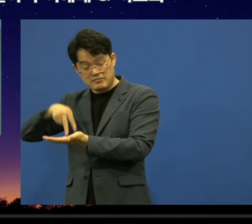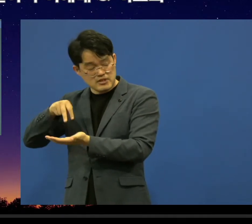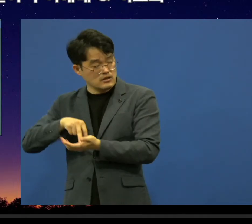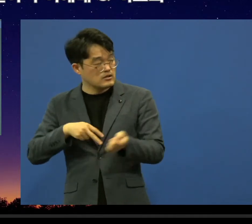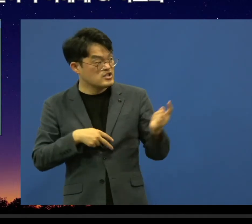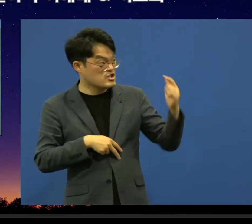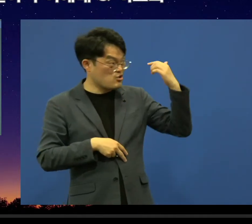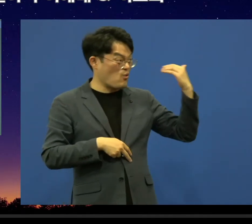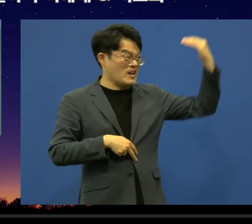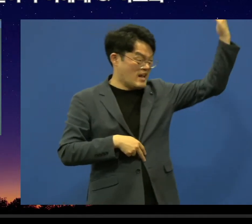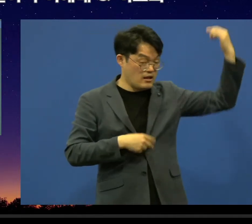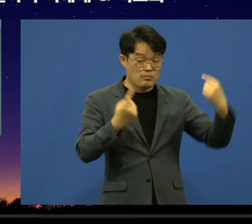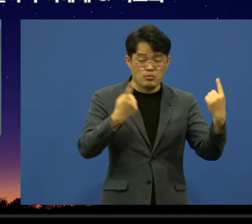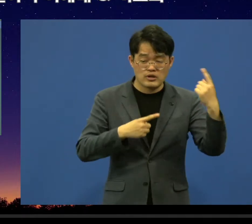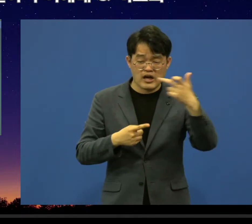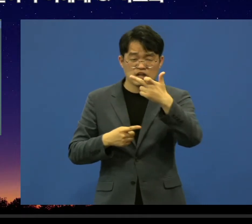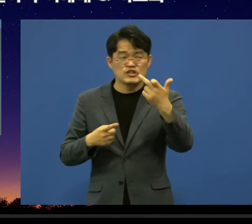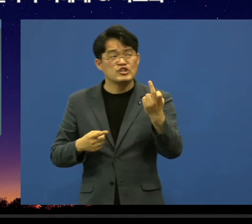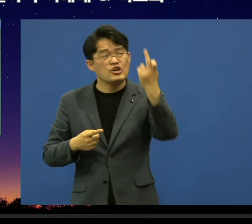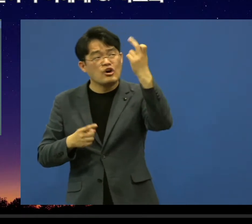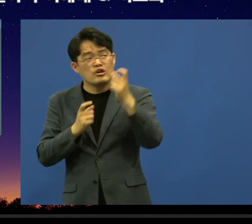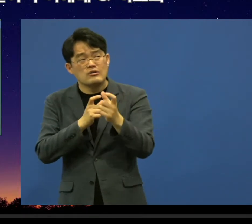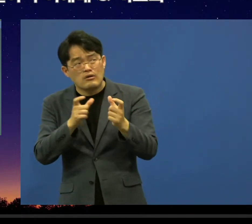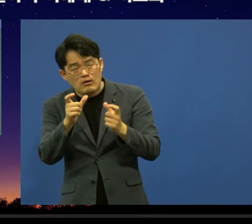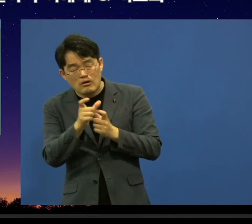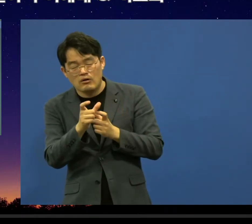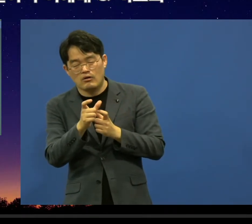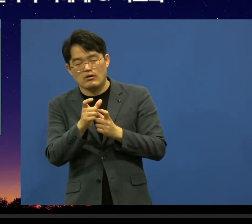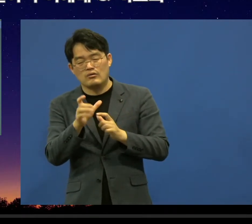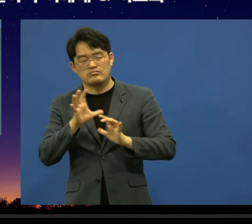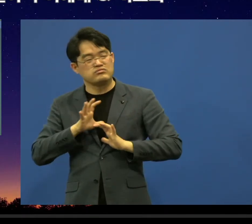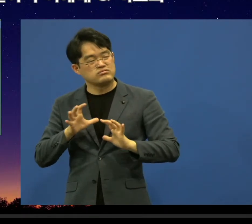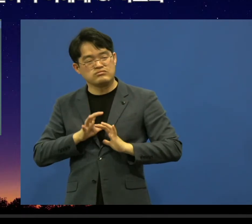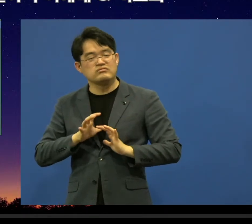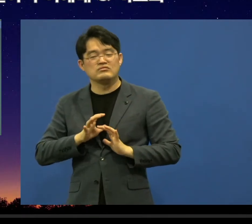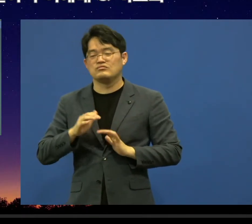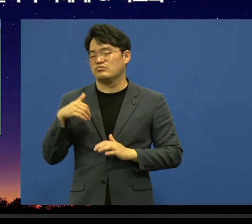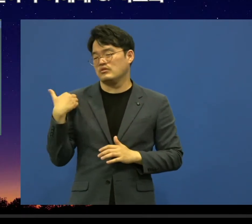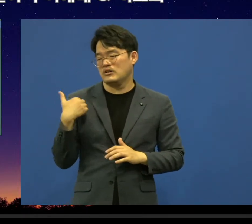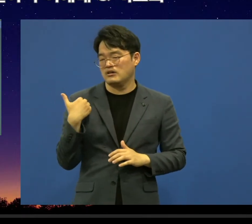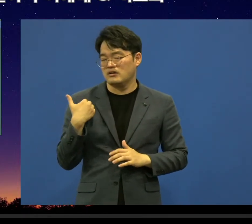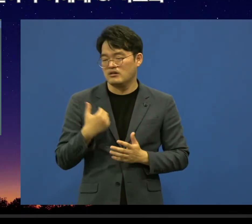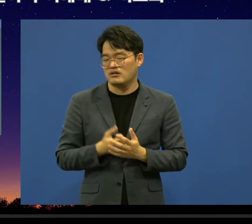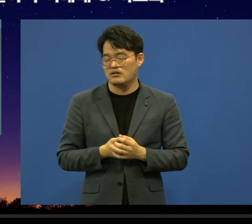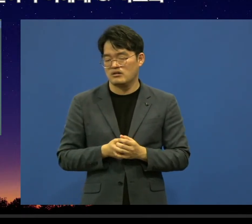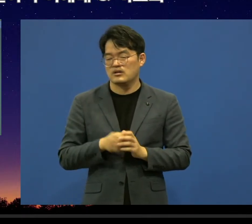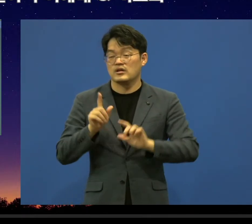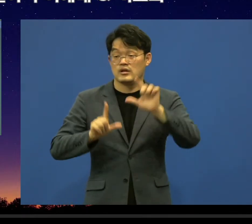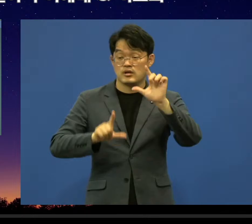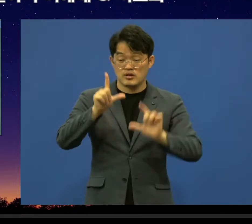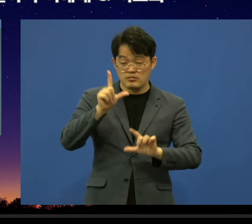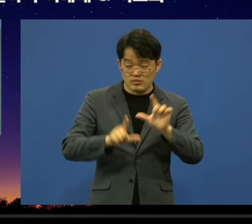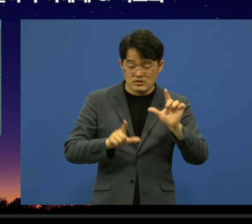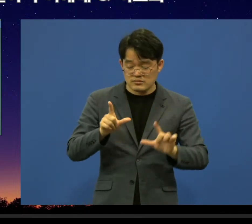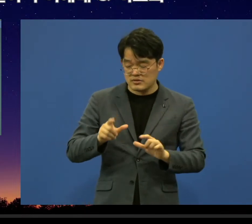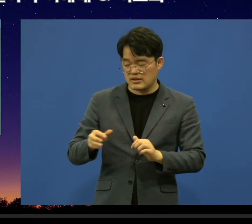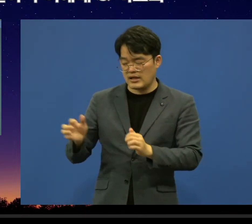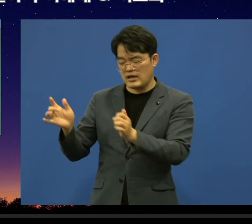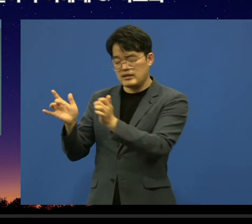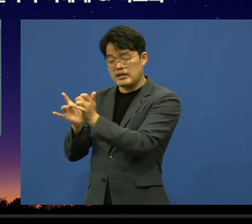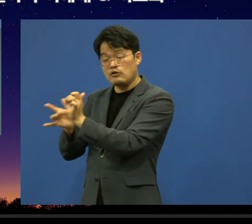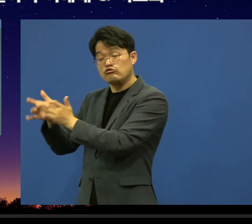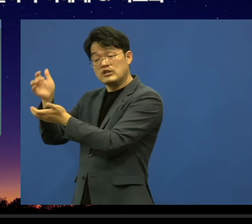이런 다윗과 엘리압의 모습은 예수님이 나사렛에서 배척당했던 상황을 연상케